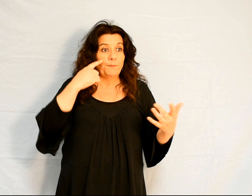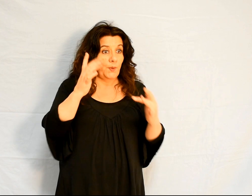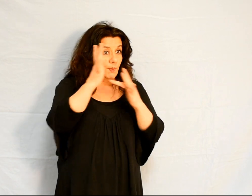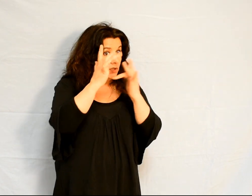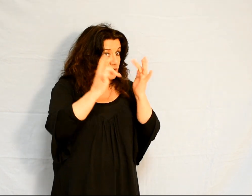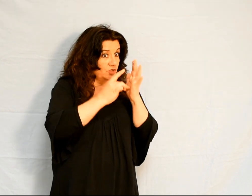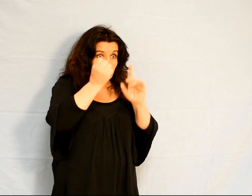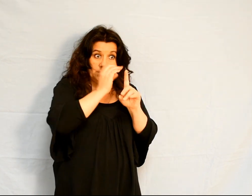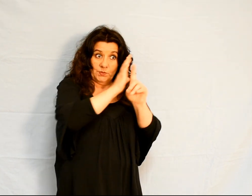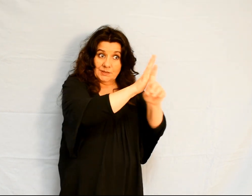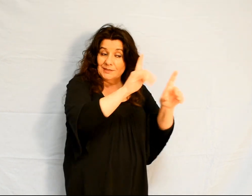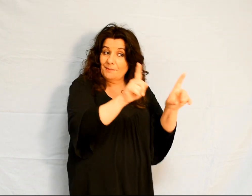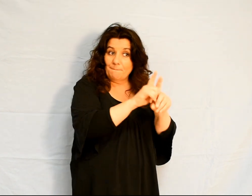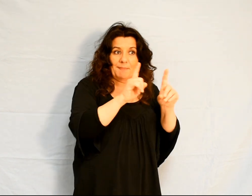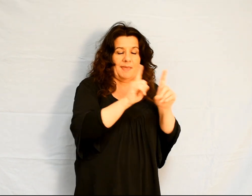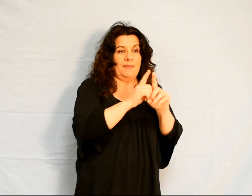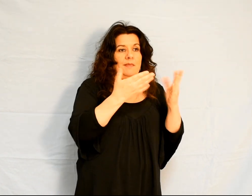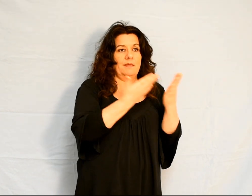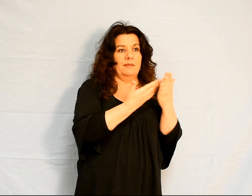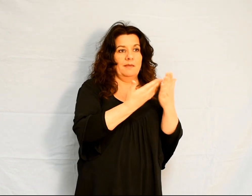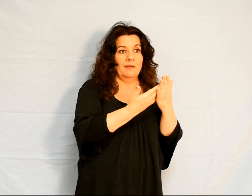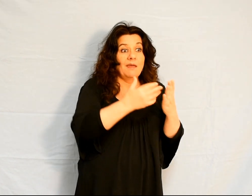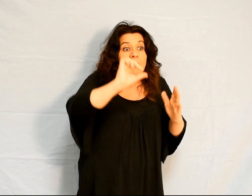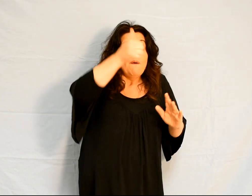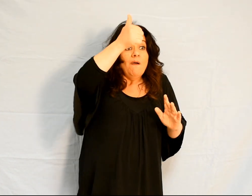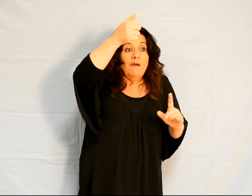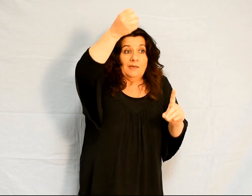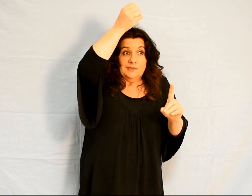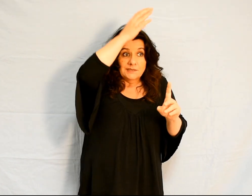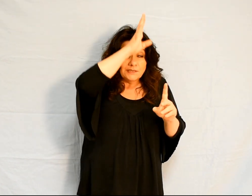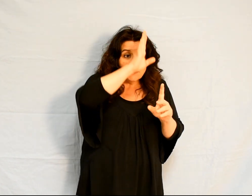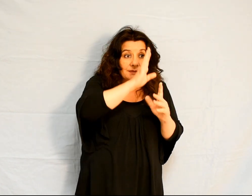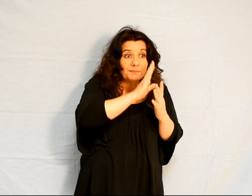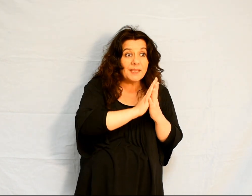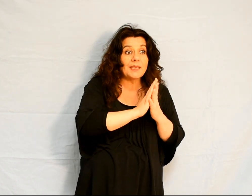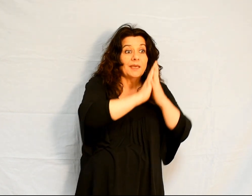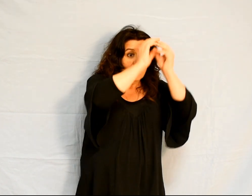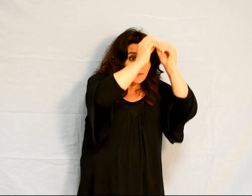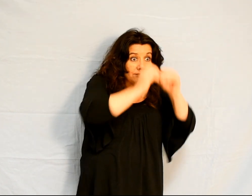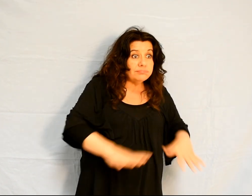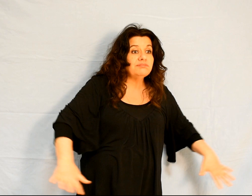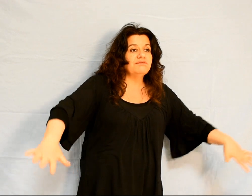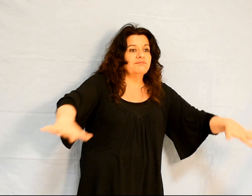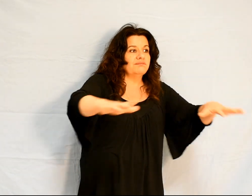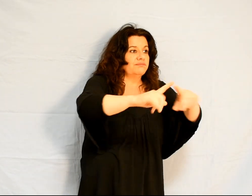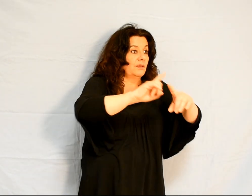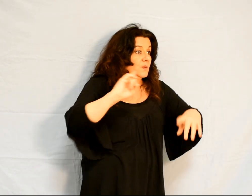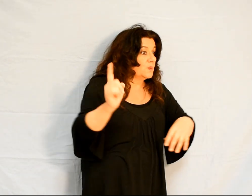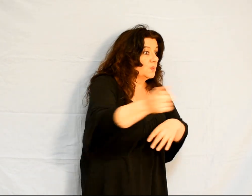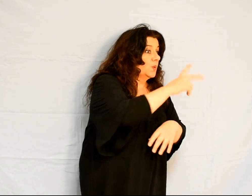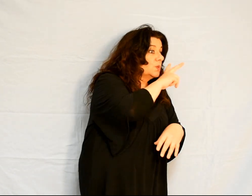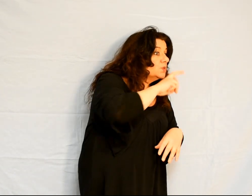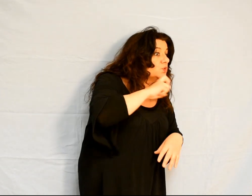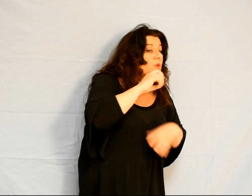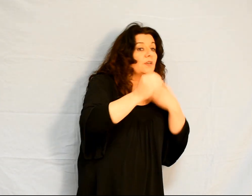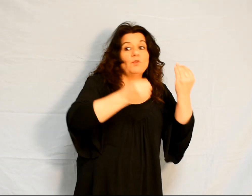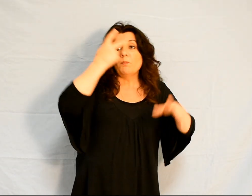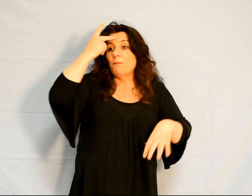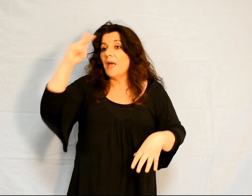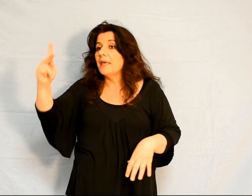C'est dans un unique esprit, en effet, que nous tous, juifs ou païens, esclaves ou hommes libres,